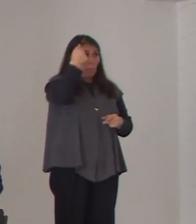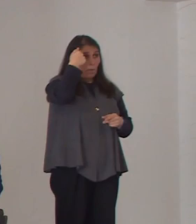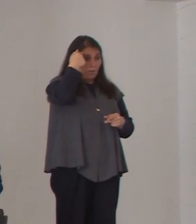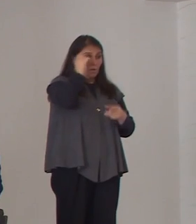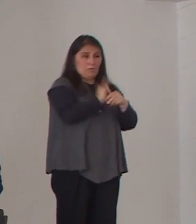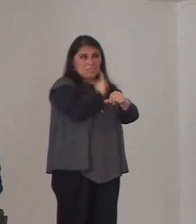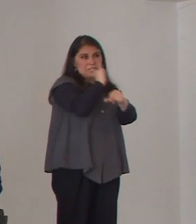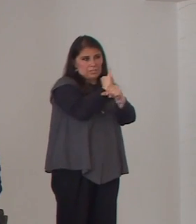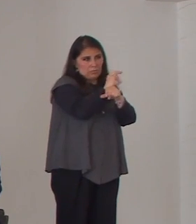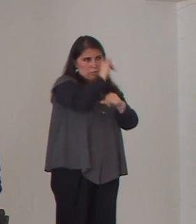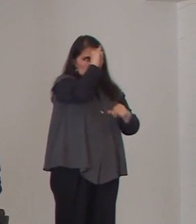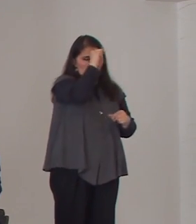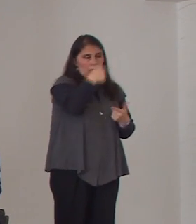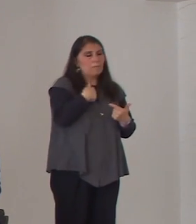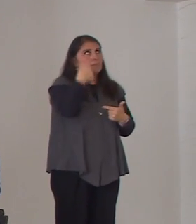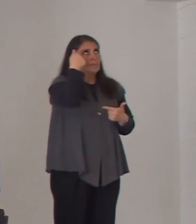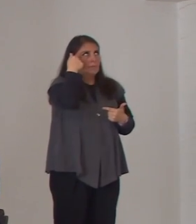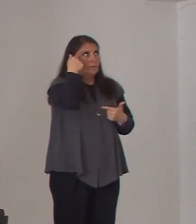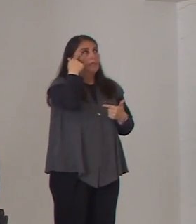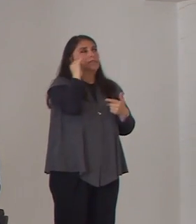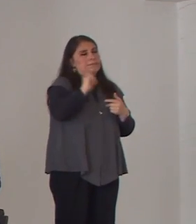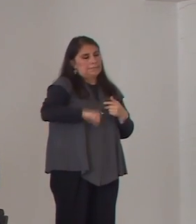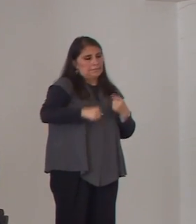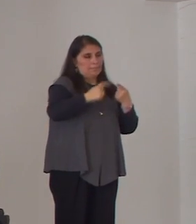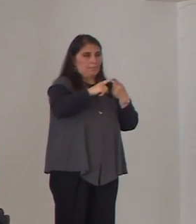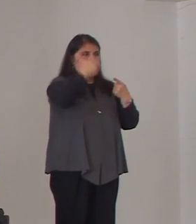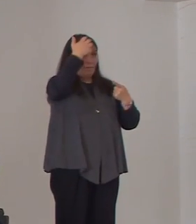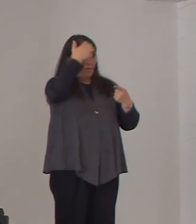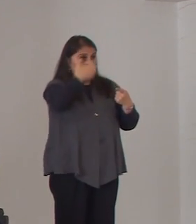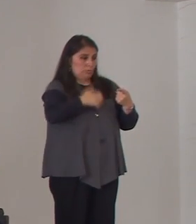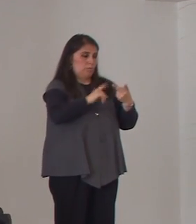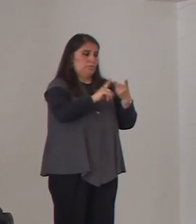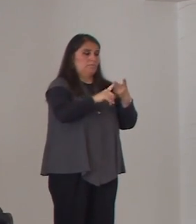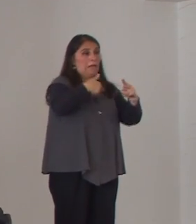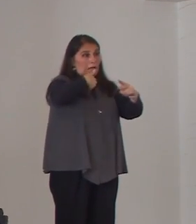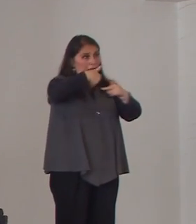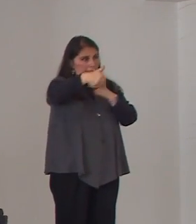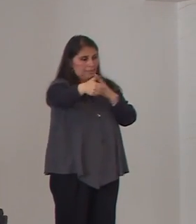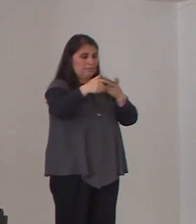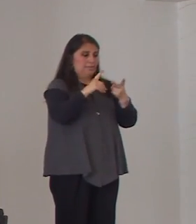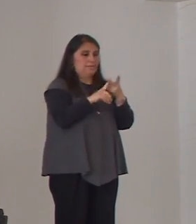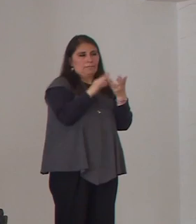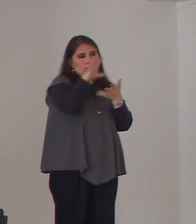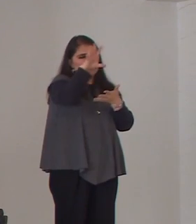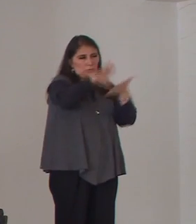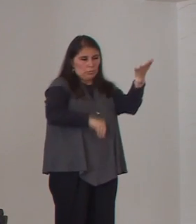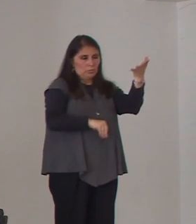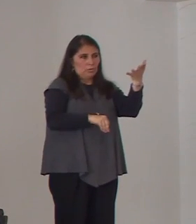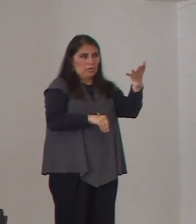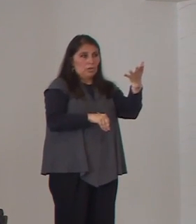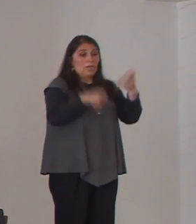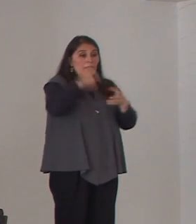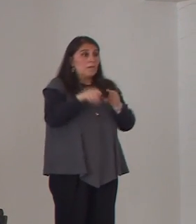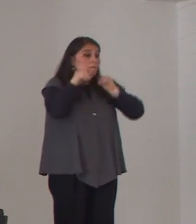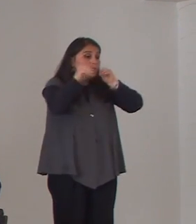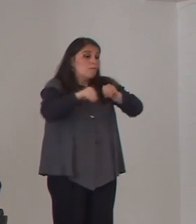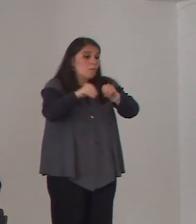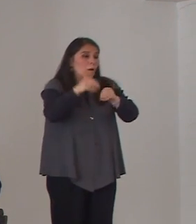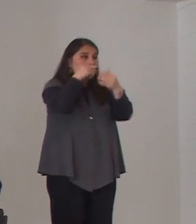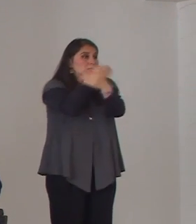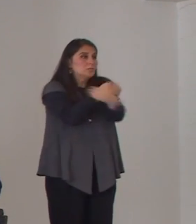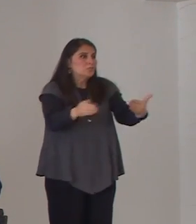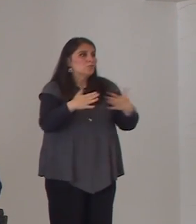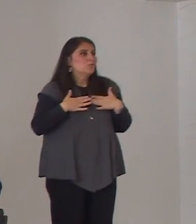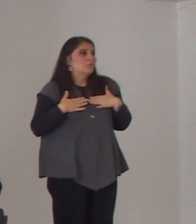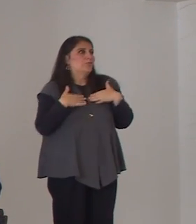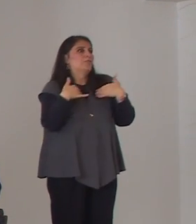más allá de las pruebas y de todos los requerimientos que nos dan, es formar niños felices. Cuando uno